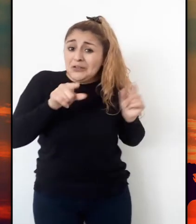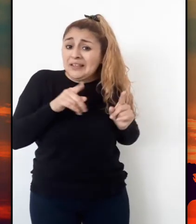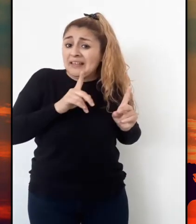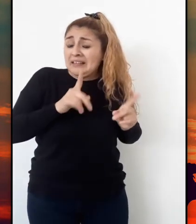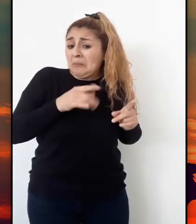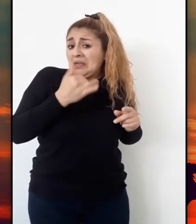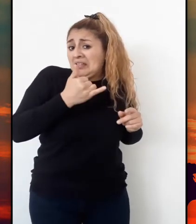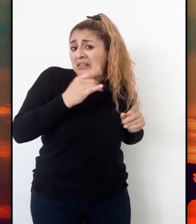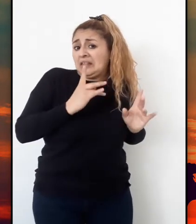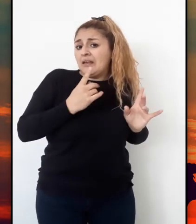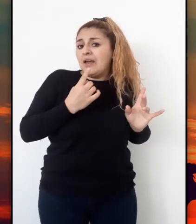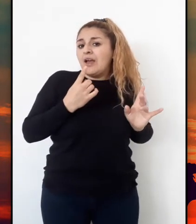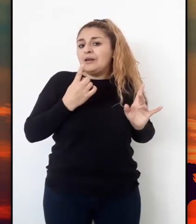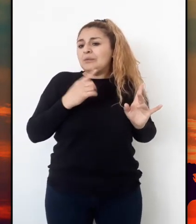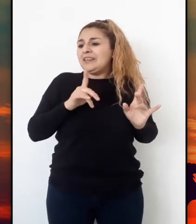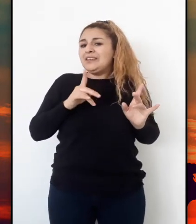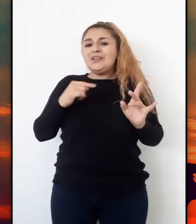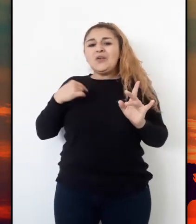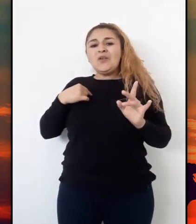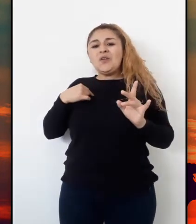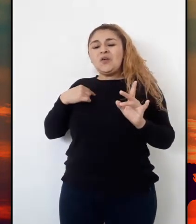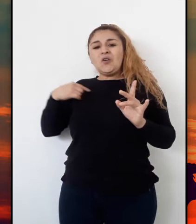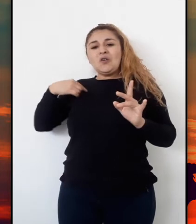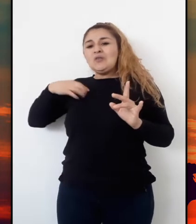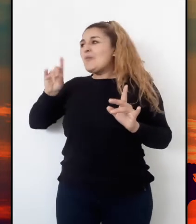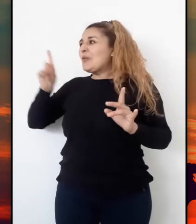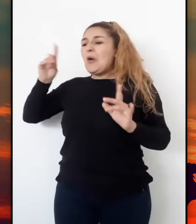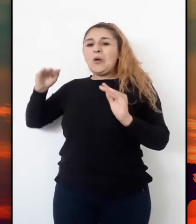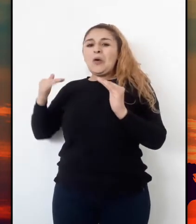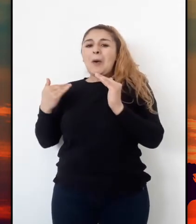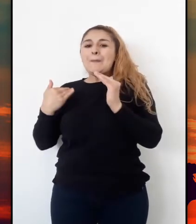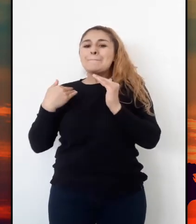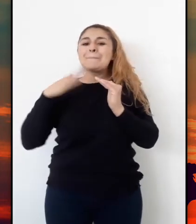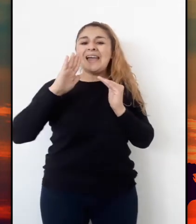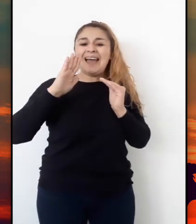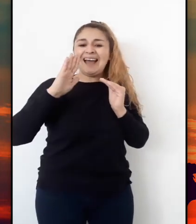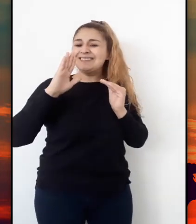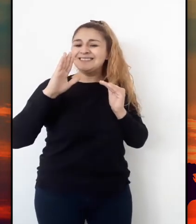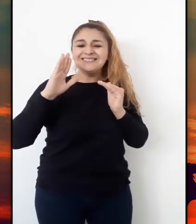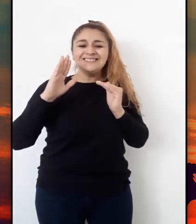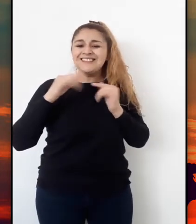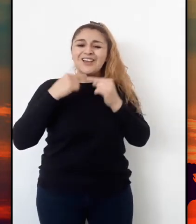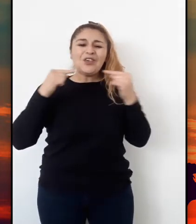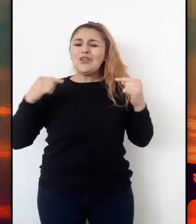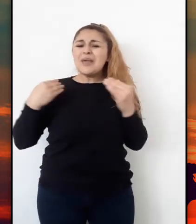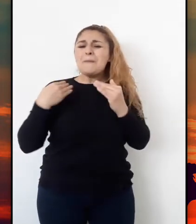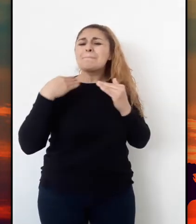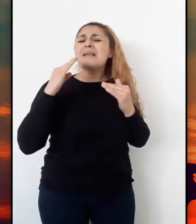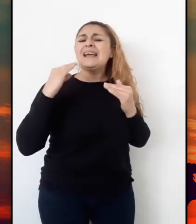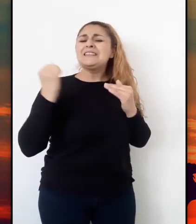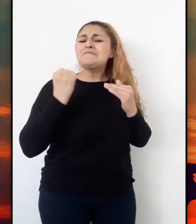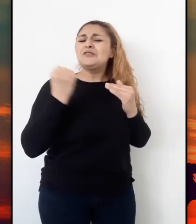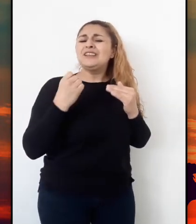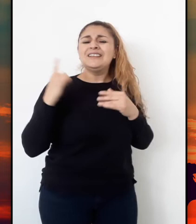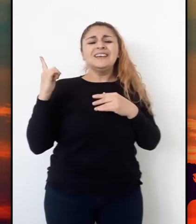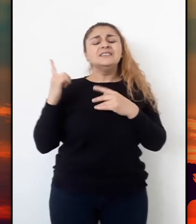bonheur. Entonces el bienestar, el bien. Mais David a eu la bonne part. Pero David tuvo la buena